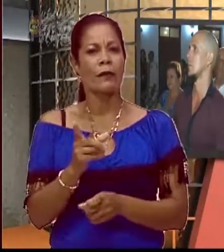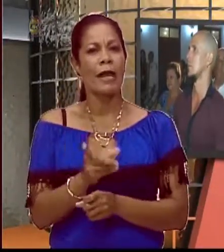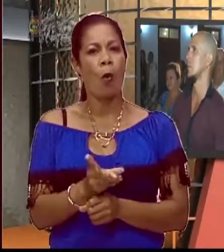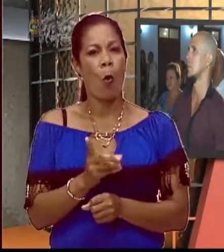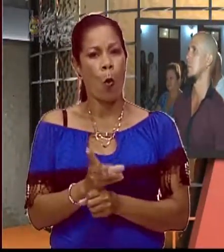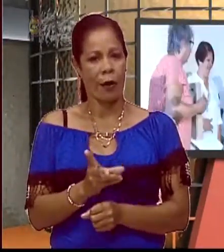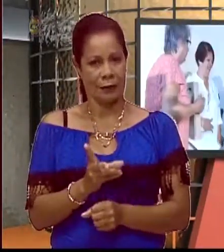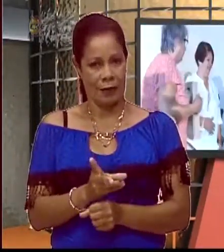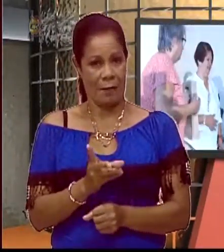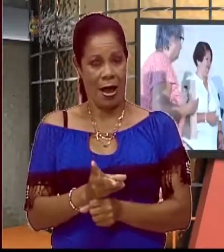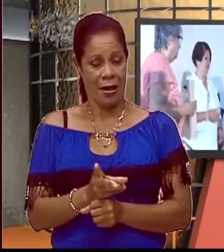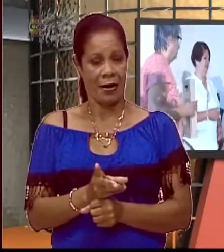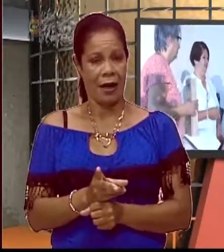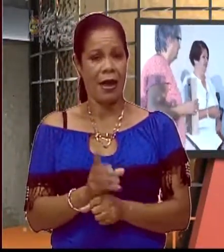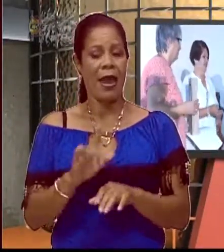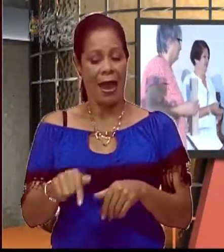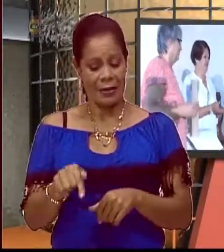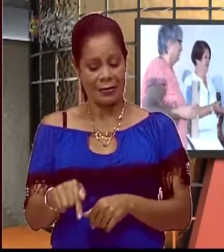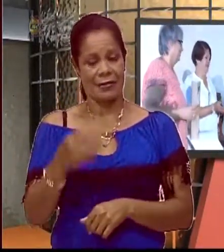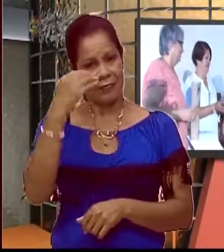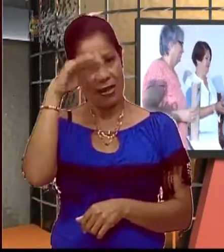de Guatemala en Cuba.